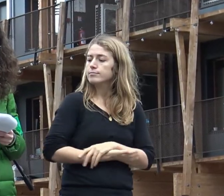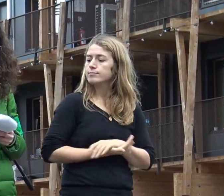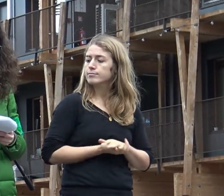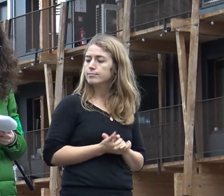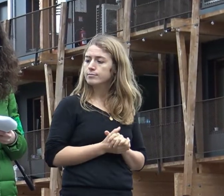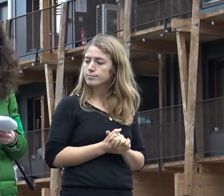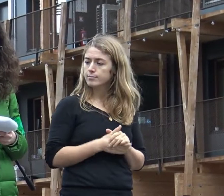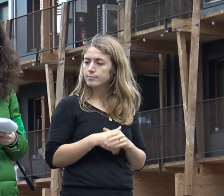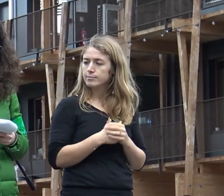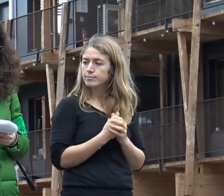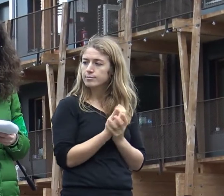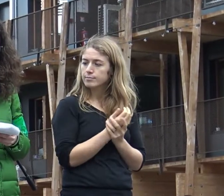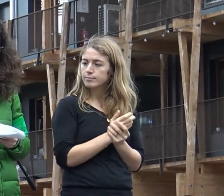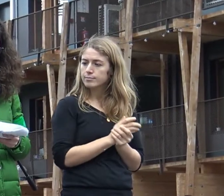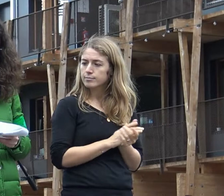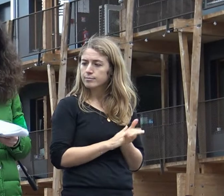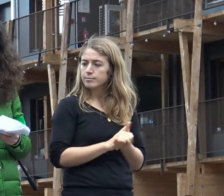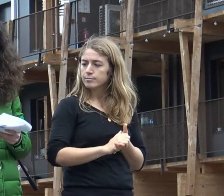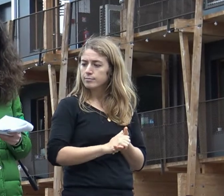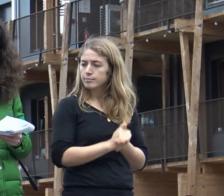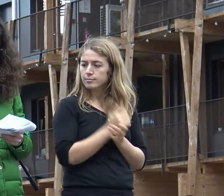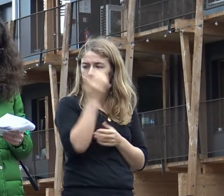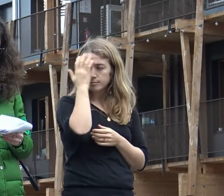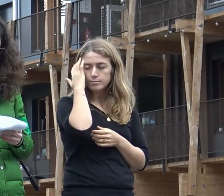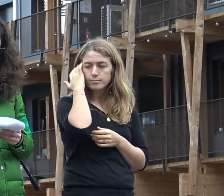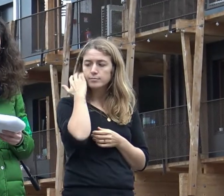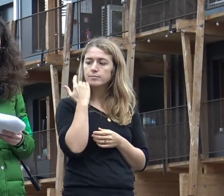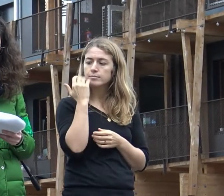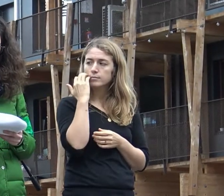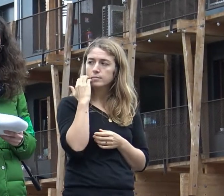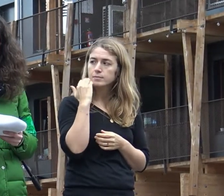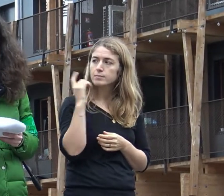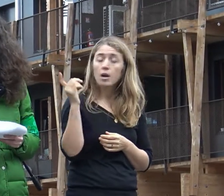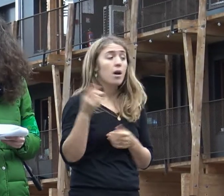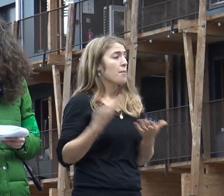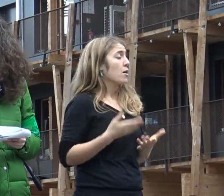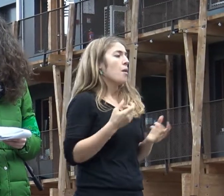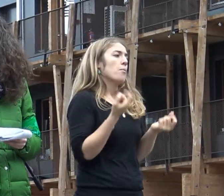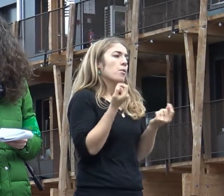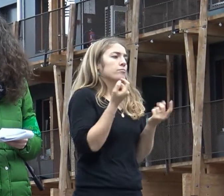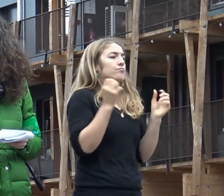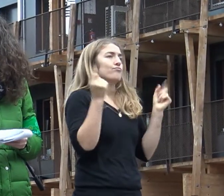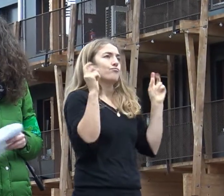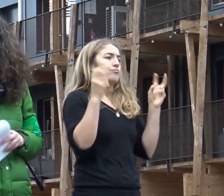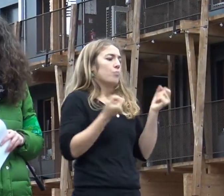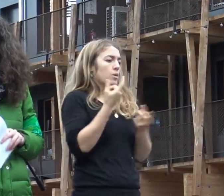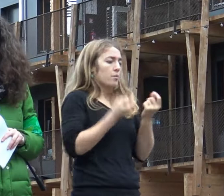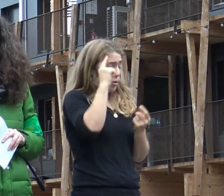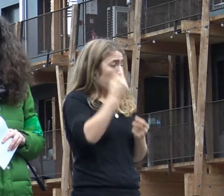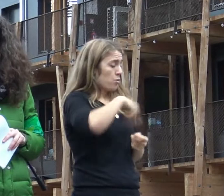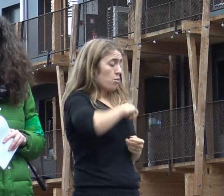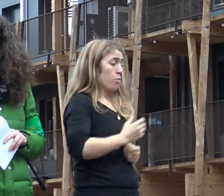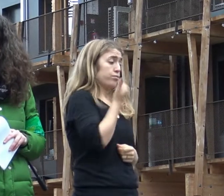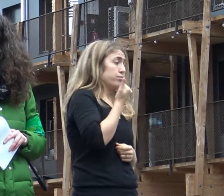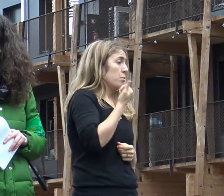Alors, où est-ce qu'on en est aujourd'hui? Alors, je peux vous dire, en fait, c'est un peu un joyeux bazar parce que c'est autogéré et ça vient juste de se